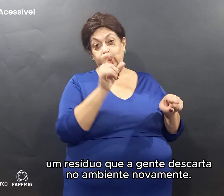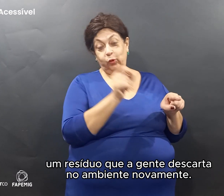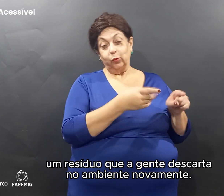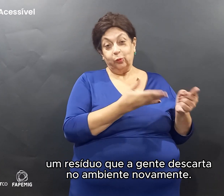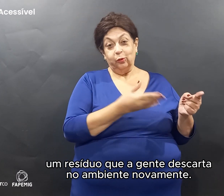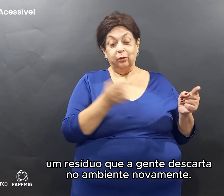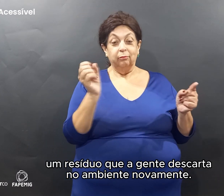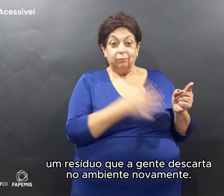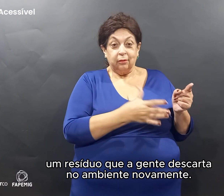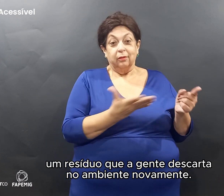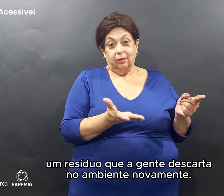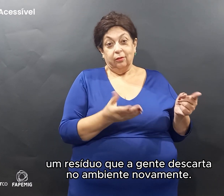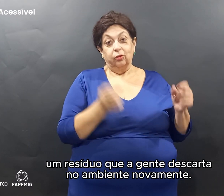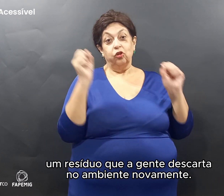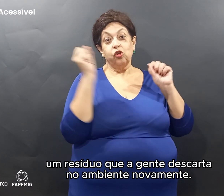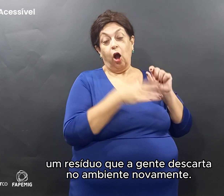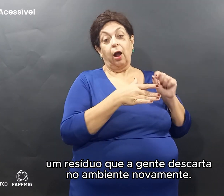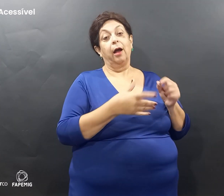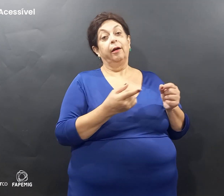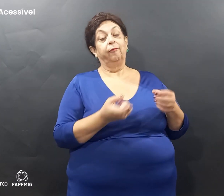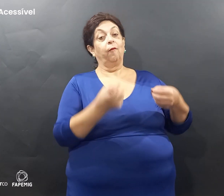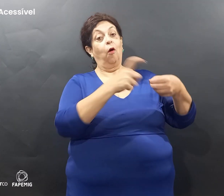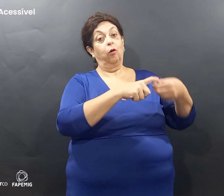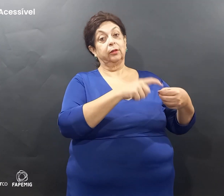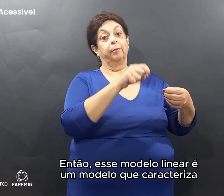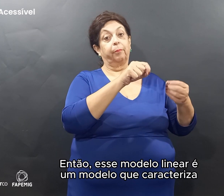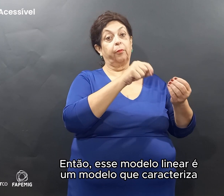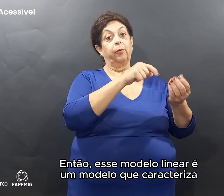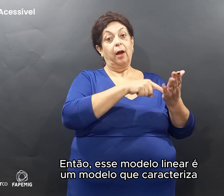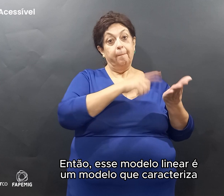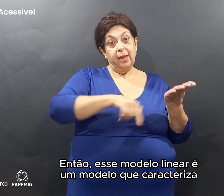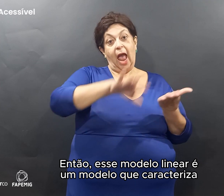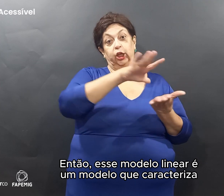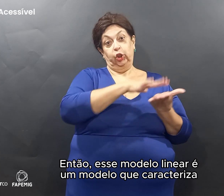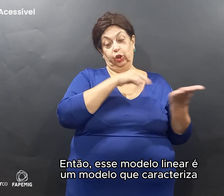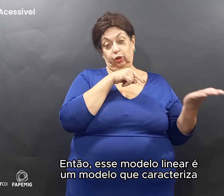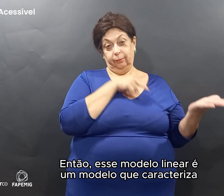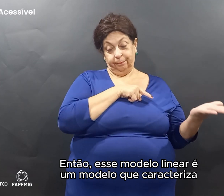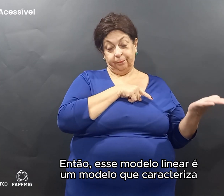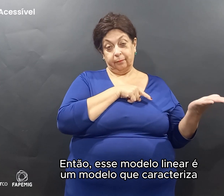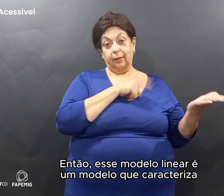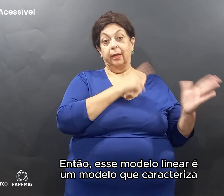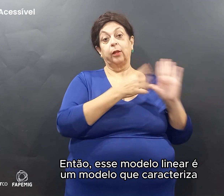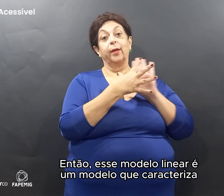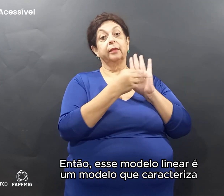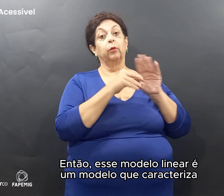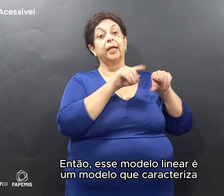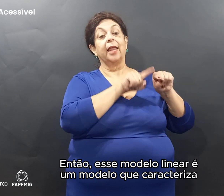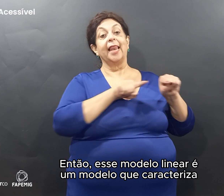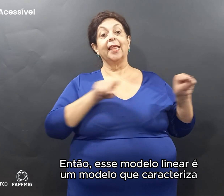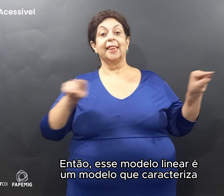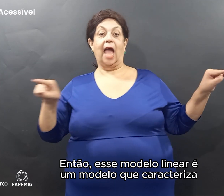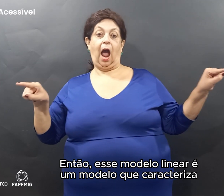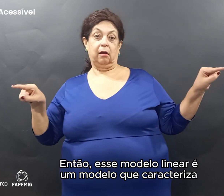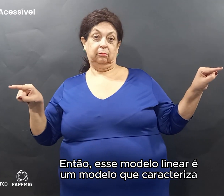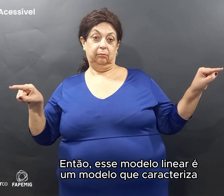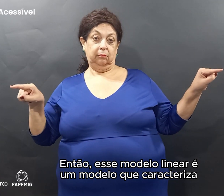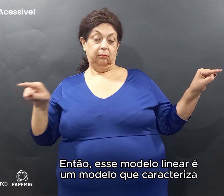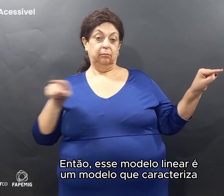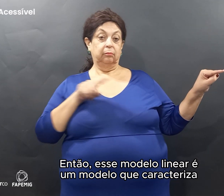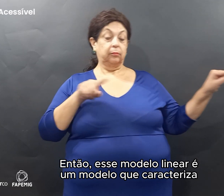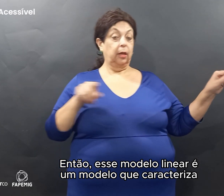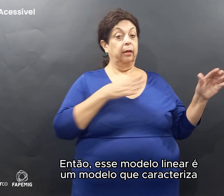ali, um resíduo que a gente descarta no ambiente novamente. Então, esse modelo linear, ele é um